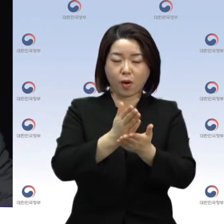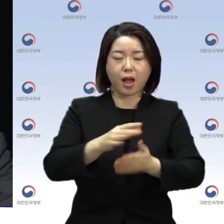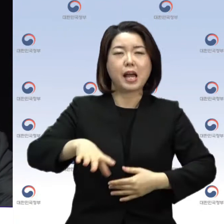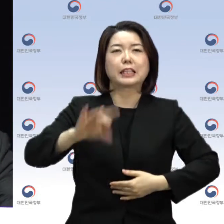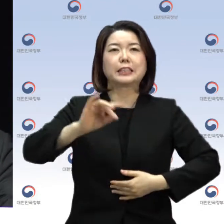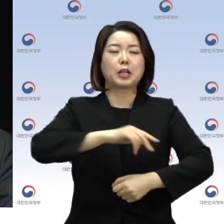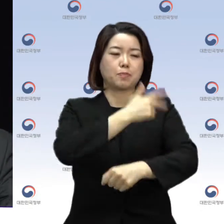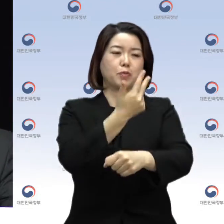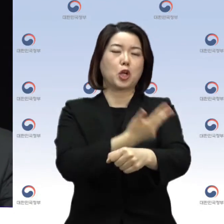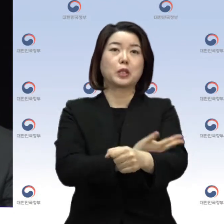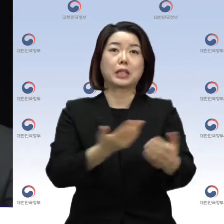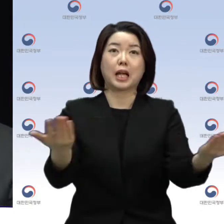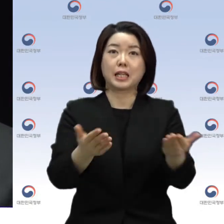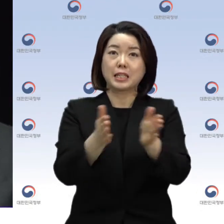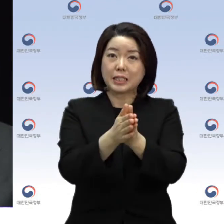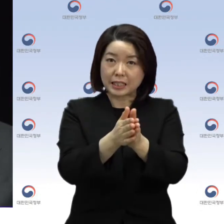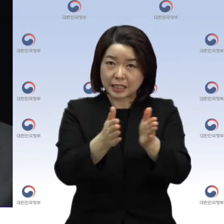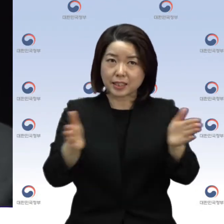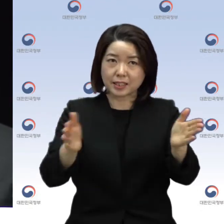업무를 담당한 이래로